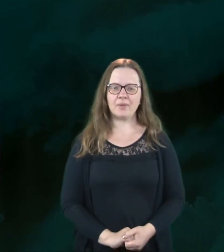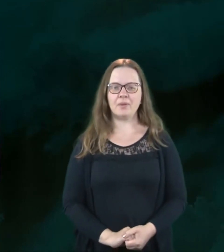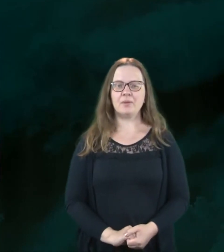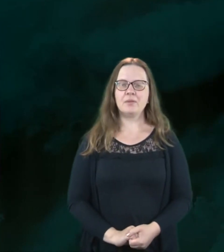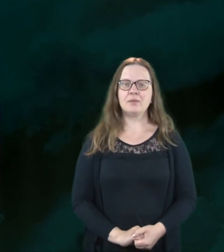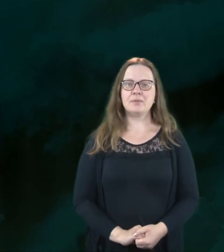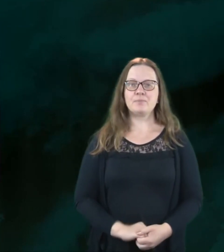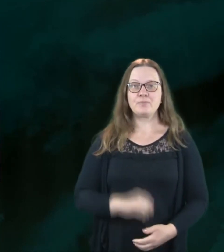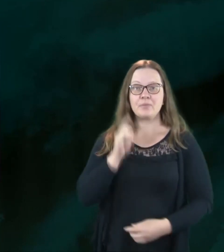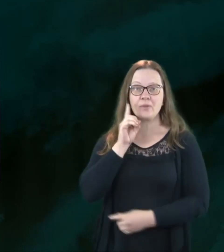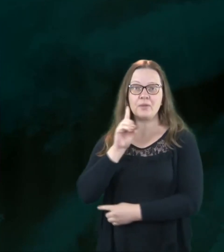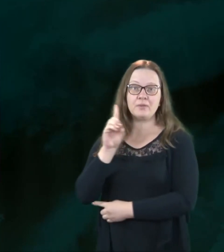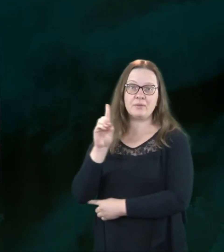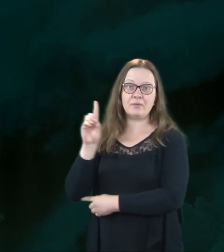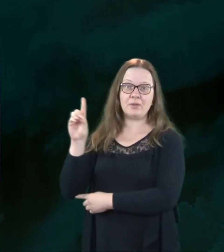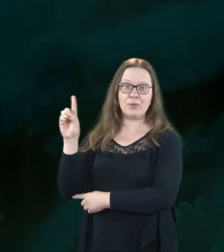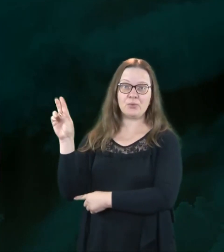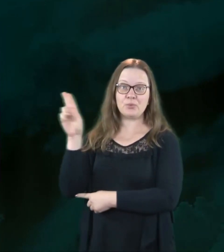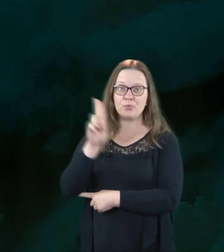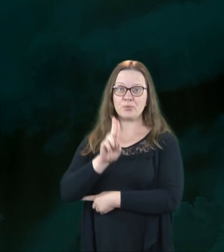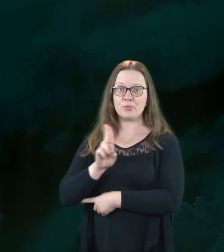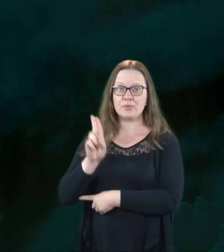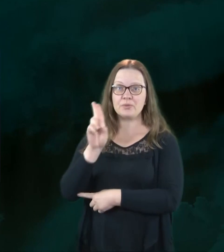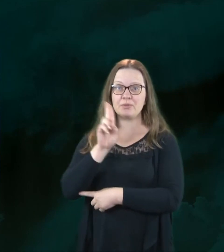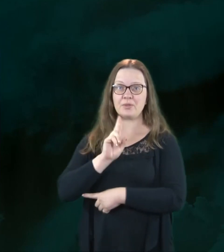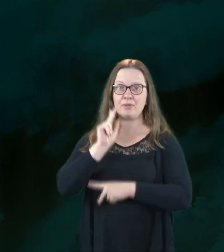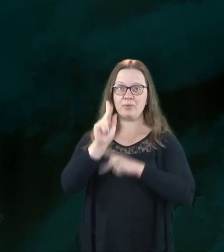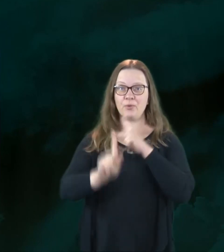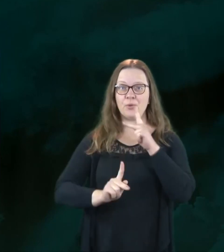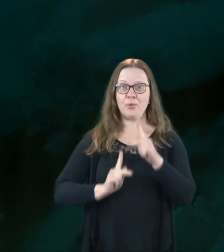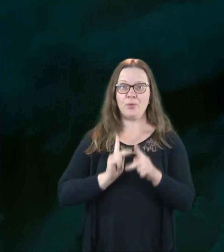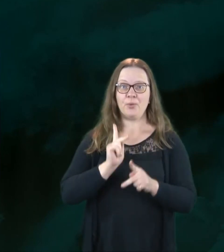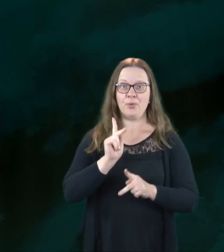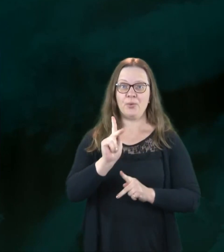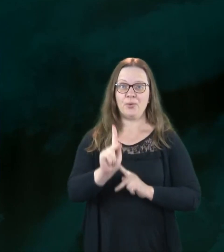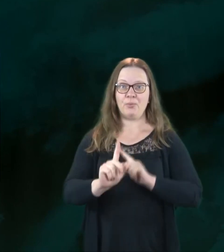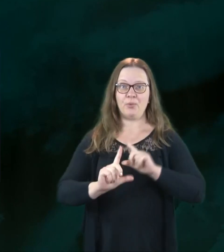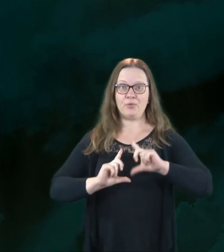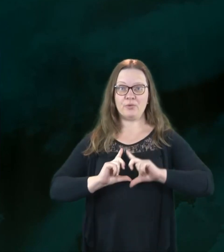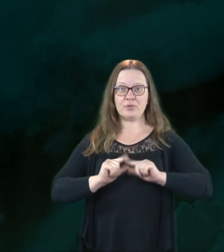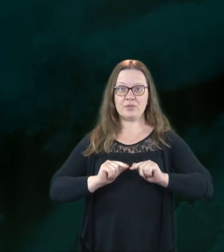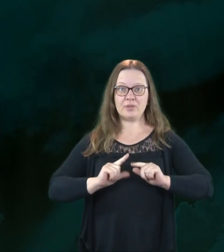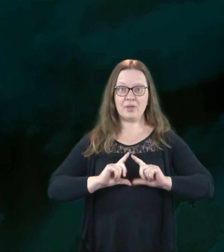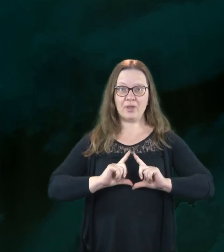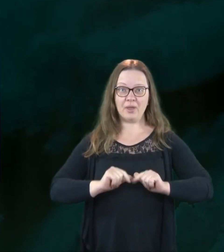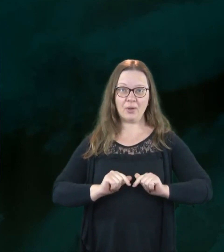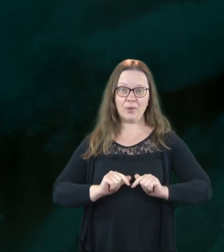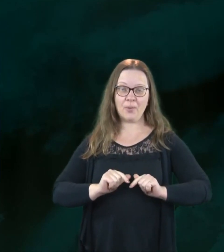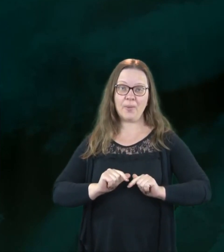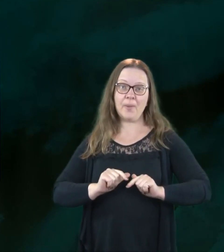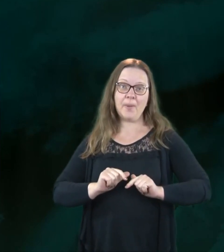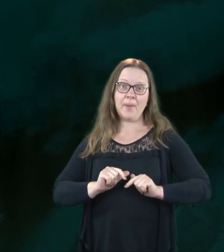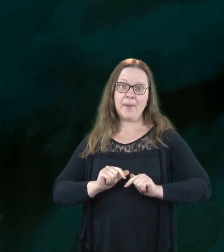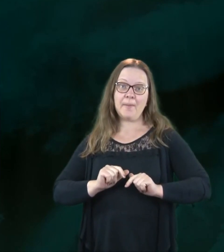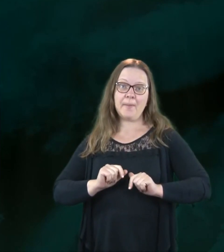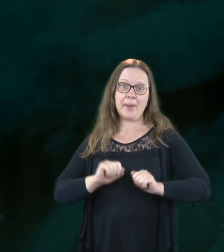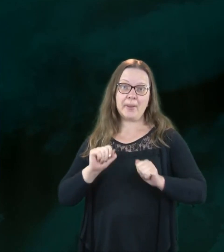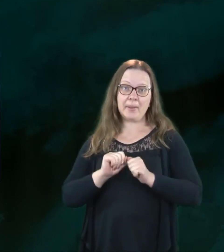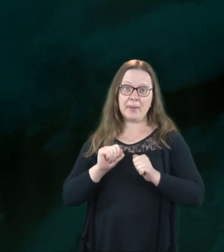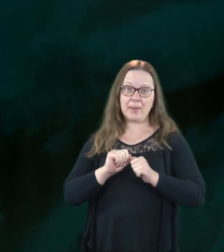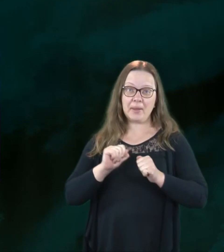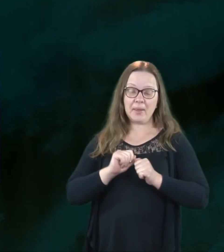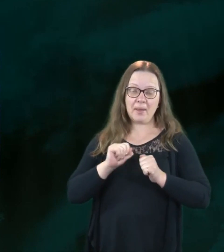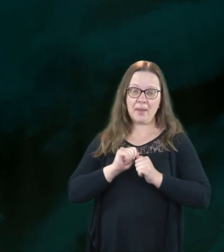tutor, né, desse povo, para guardar dentro, né, de certos limites, para que quando viesse